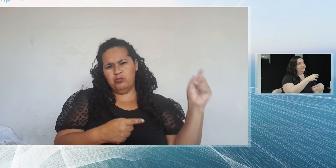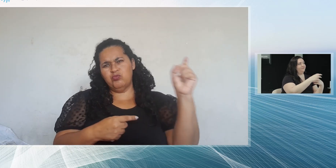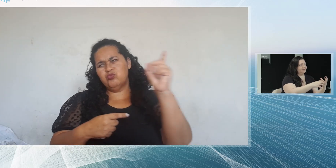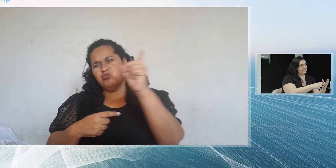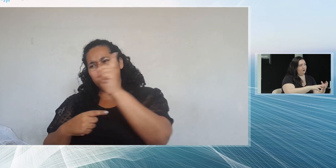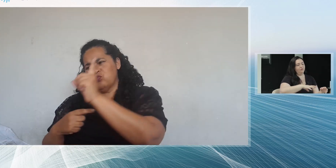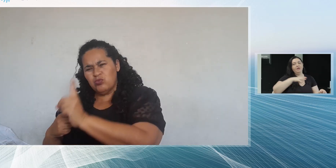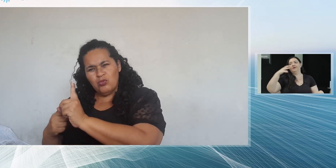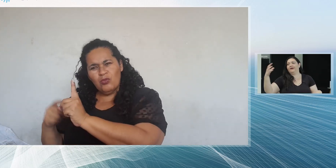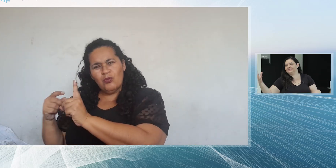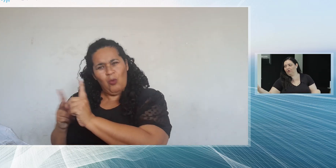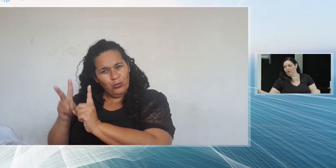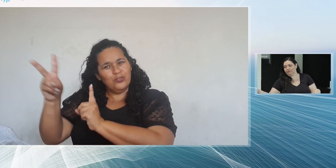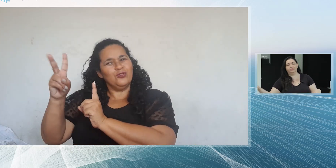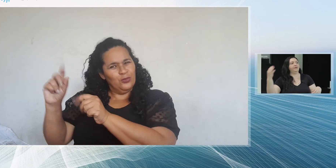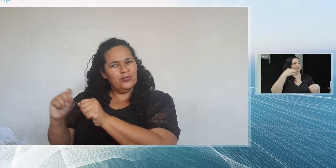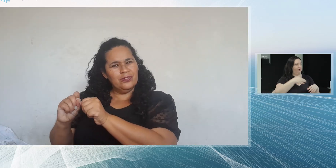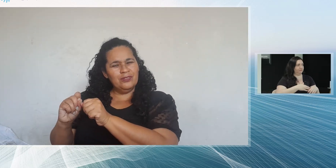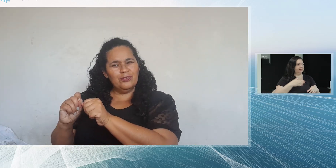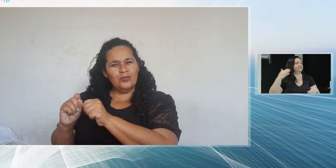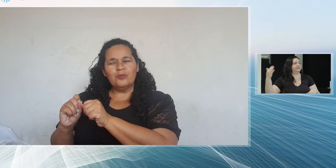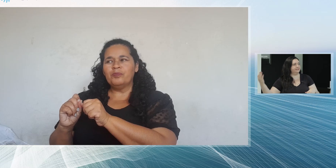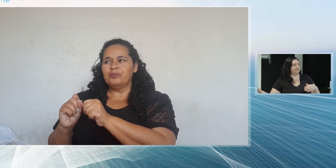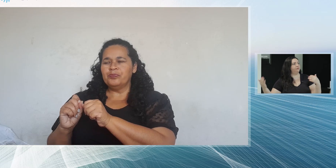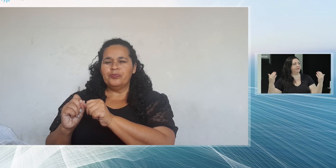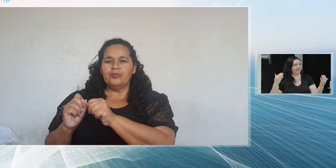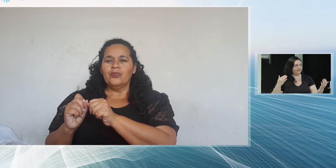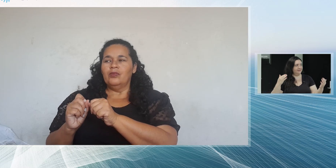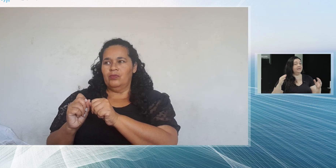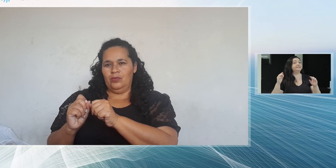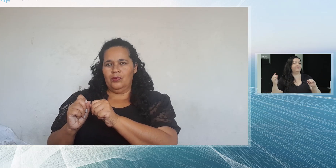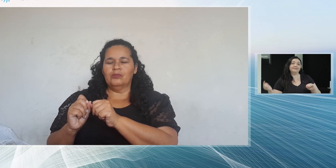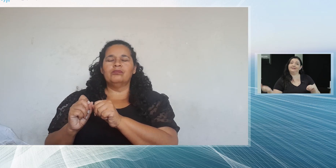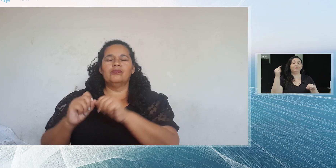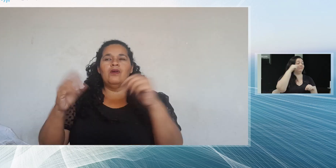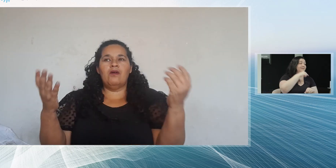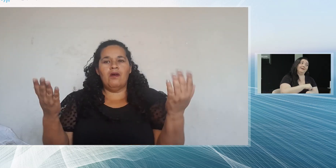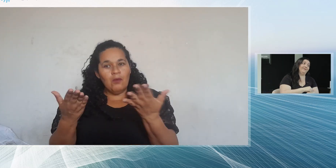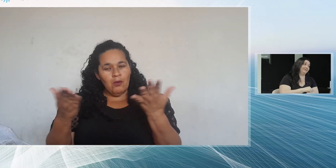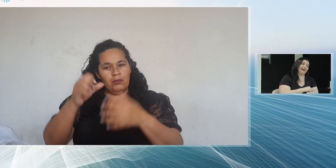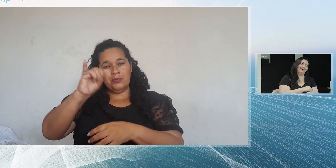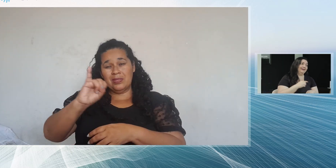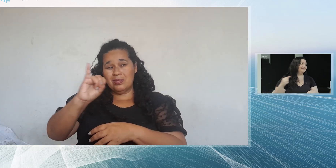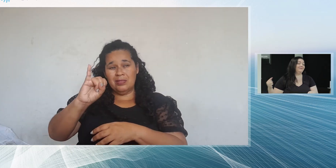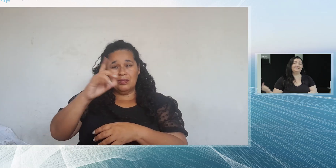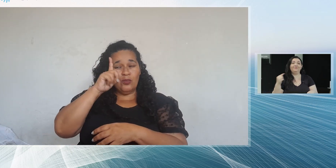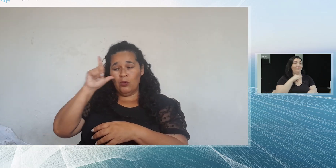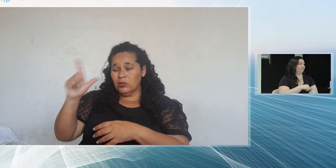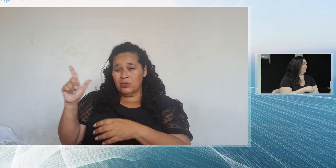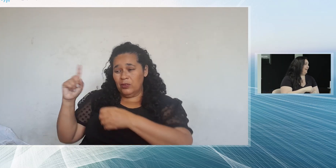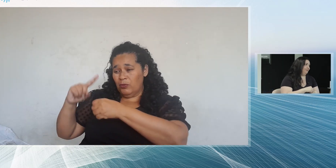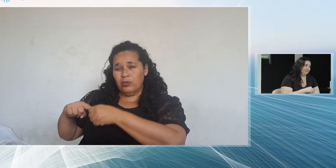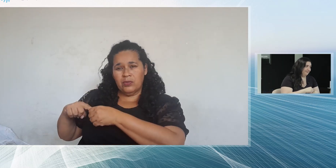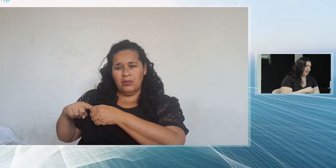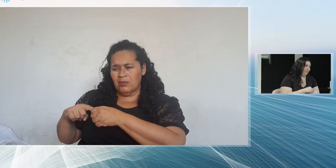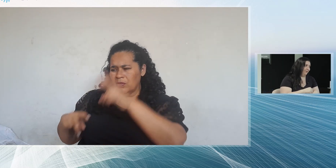Né? Então, você faz algo, faz outro e volta. Isso é atenção alternada. Se você não consegue voltar, se você